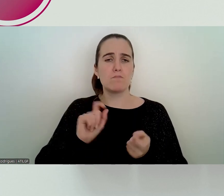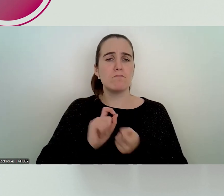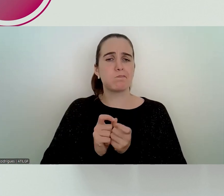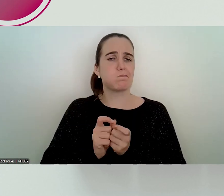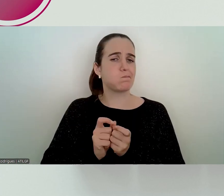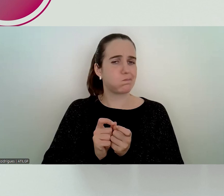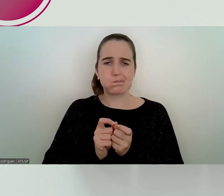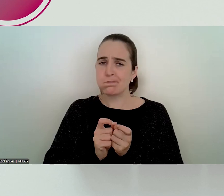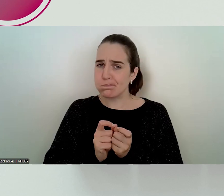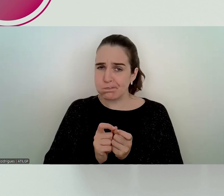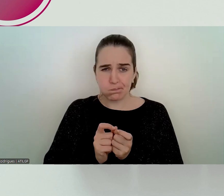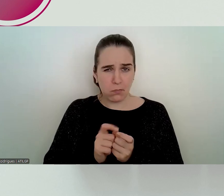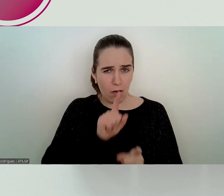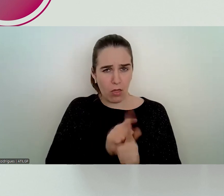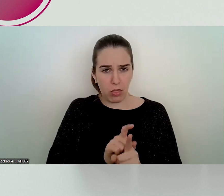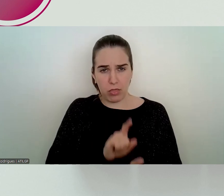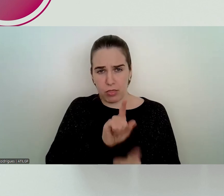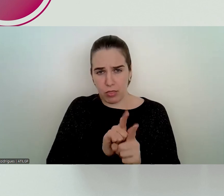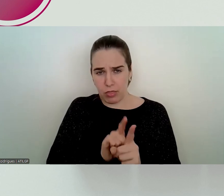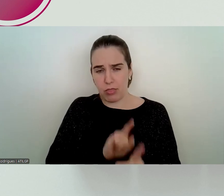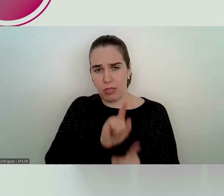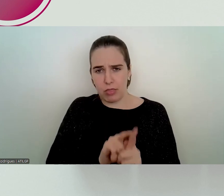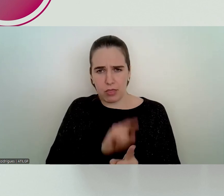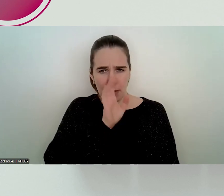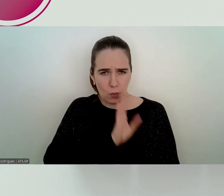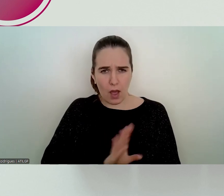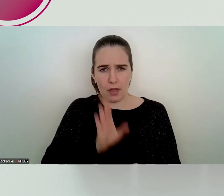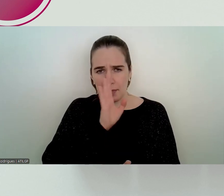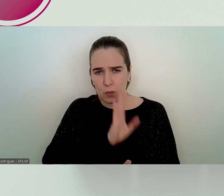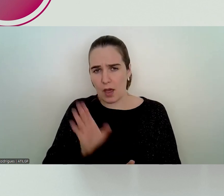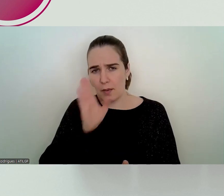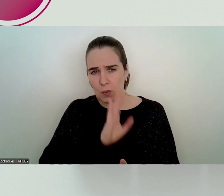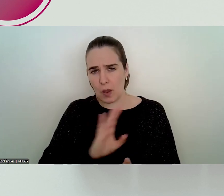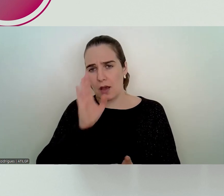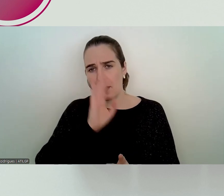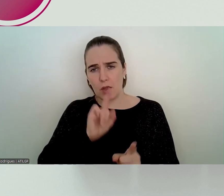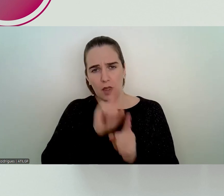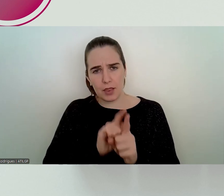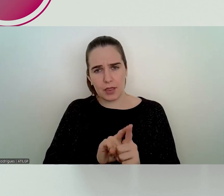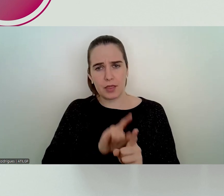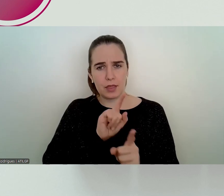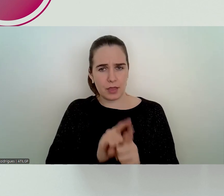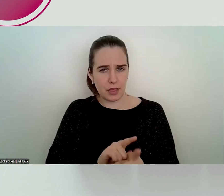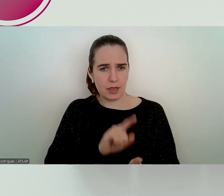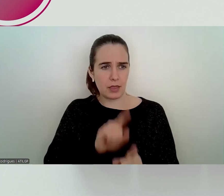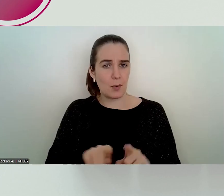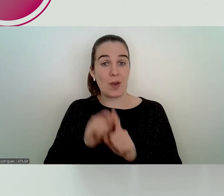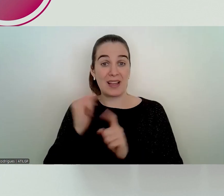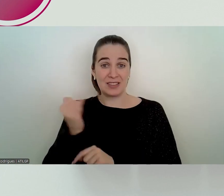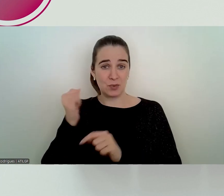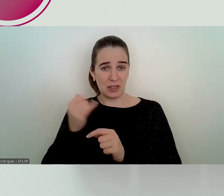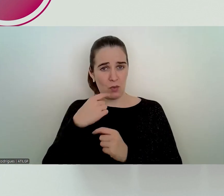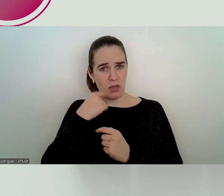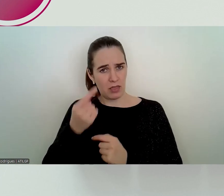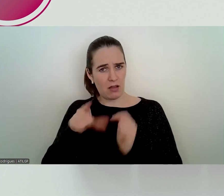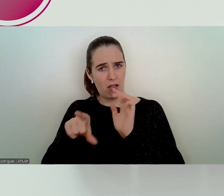mudança. É a nossa cultura, do ponto de vista das culturas de Hofstede, organizacionais, que o demonstra,